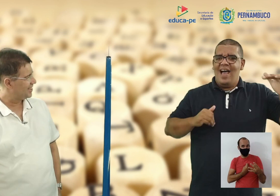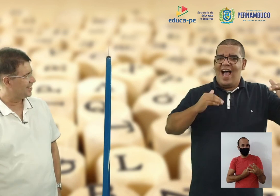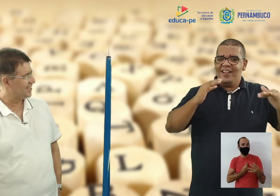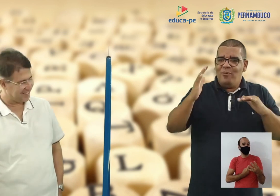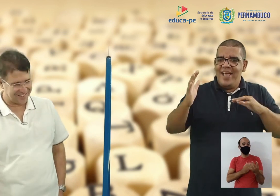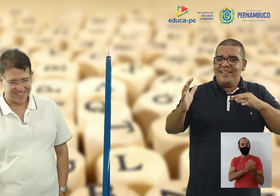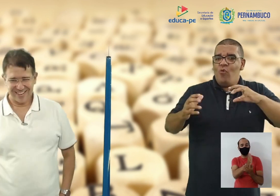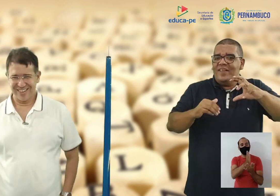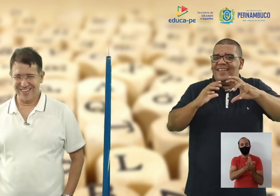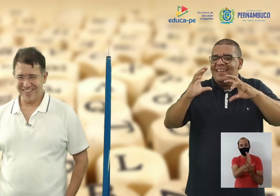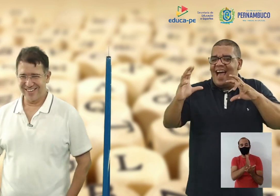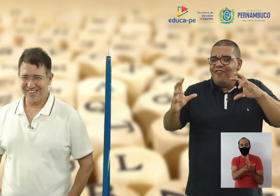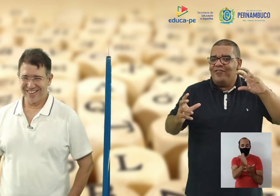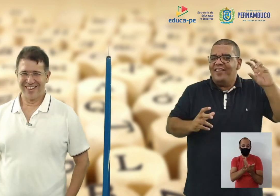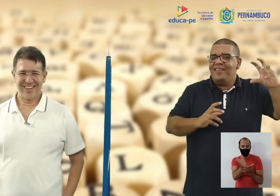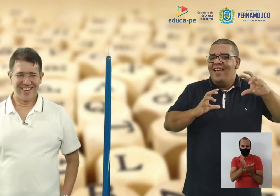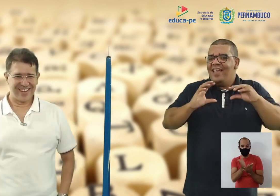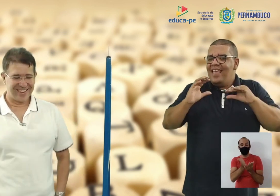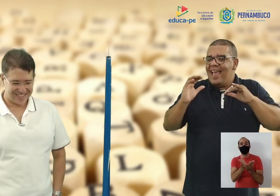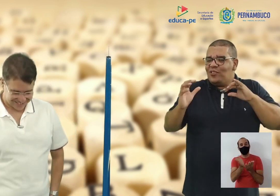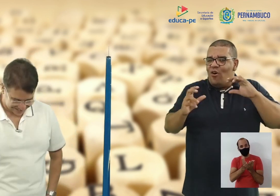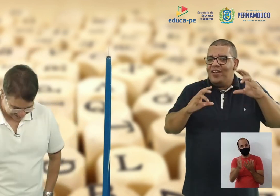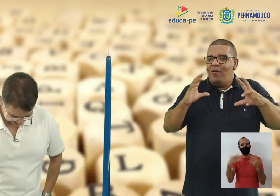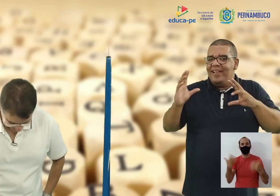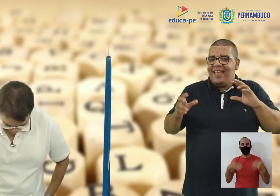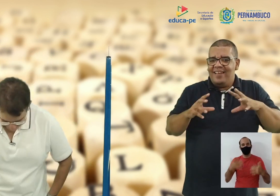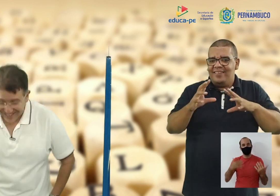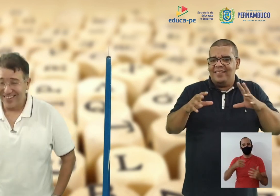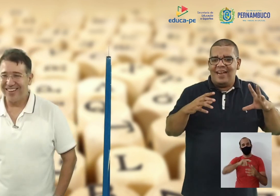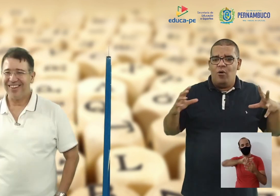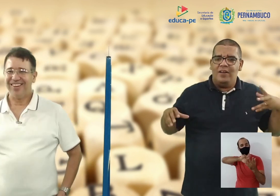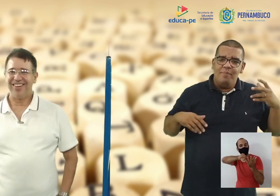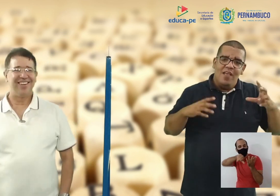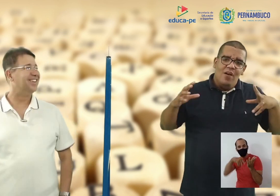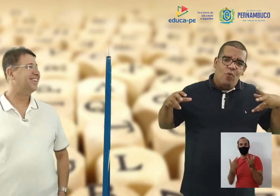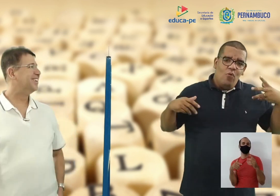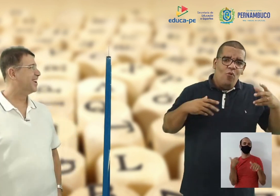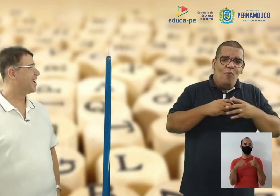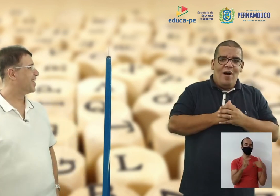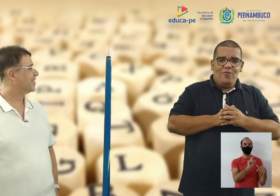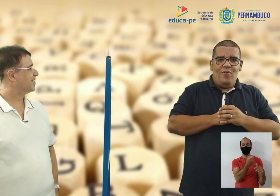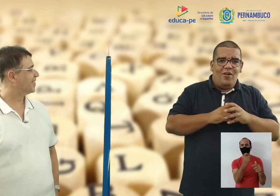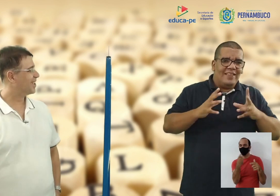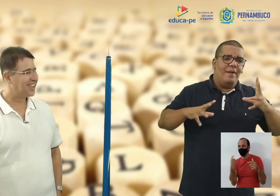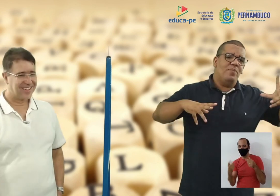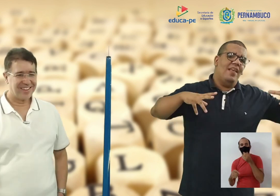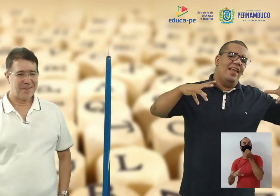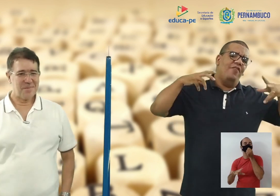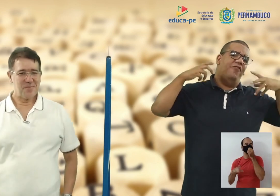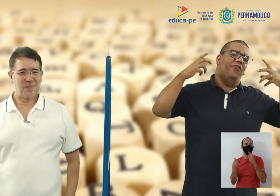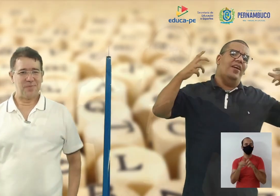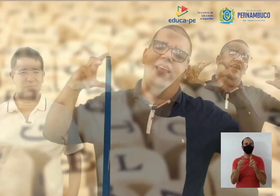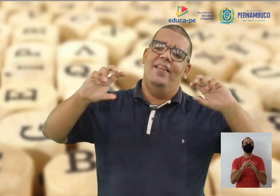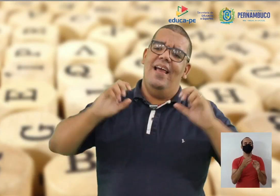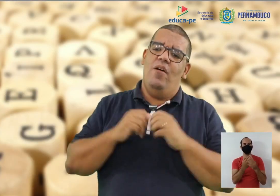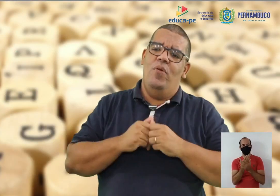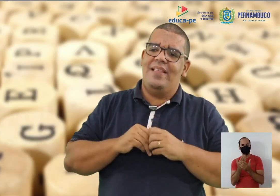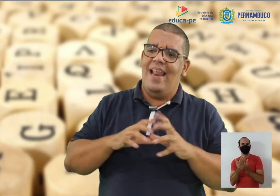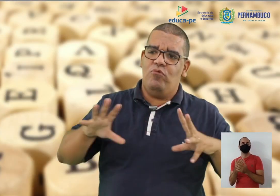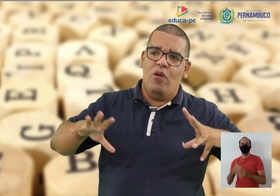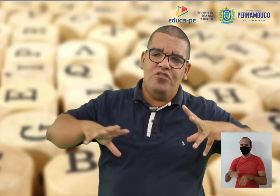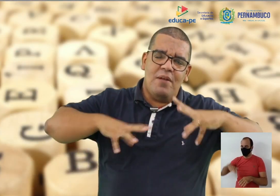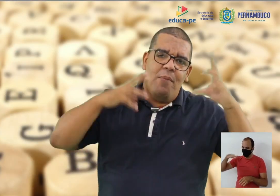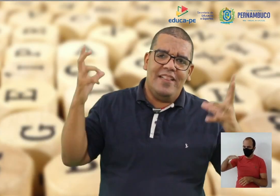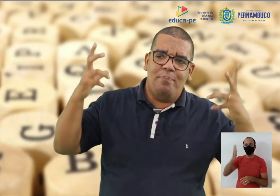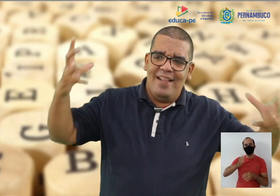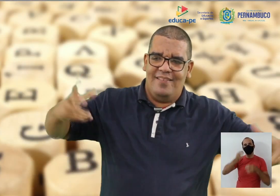né? Arte poética, algumas anáforas que retornam à ideia central, né? O Mauro Mota, ele foi, né, um